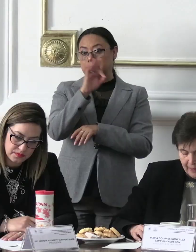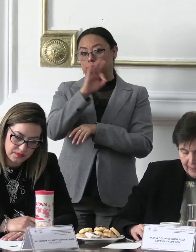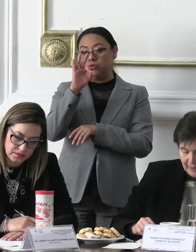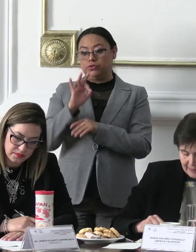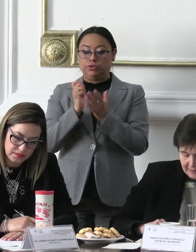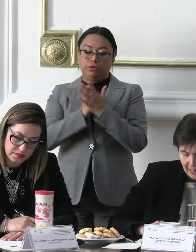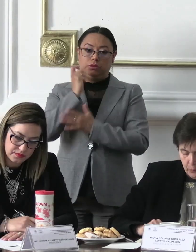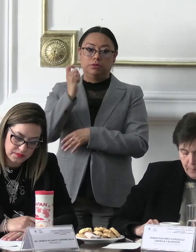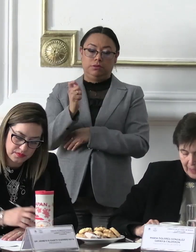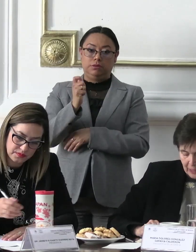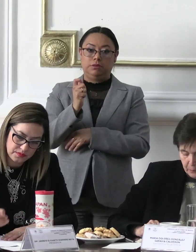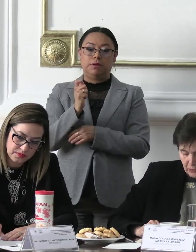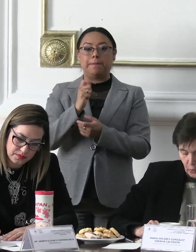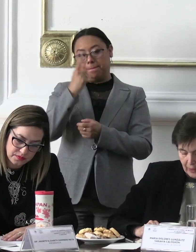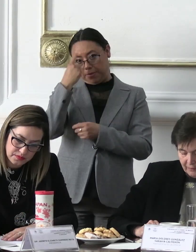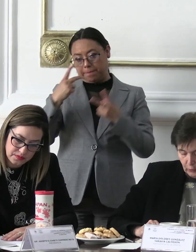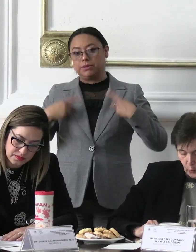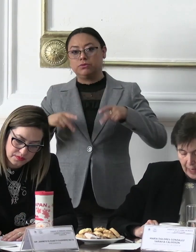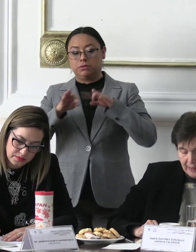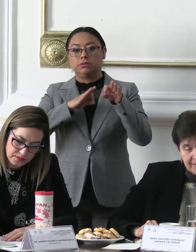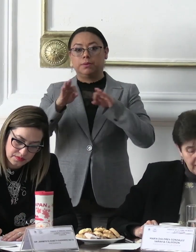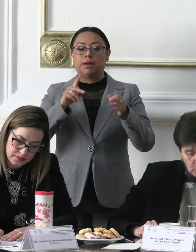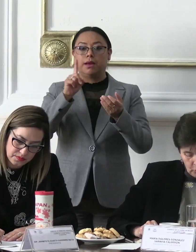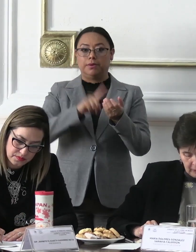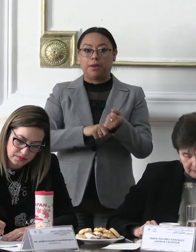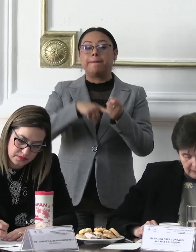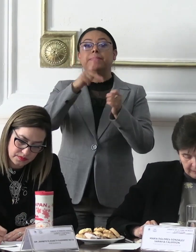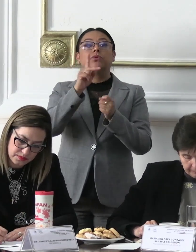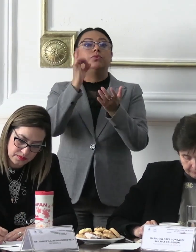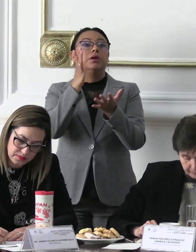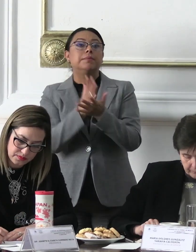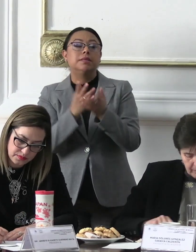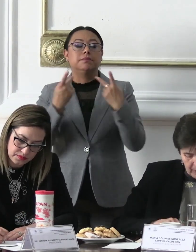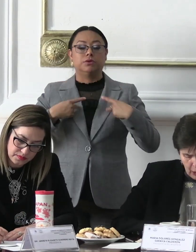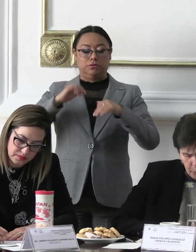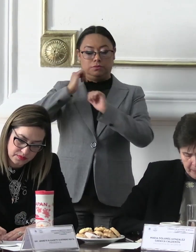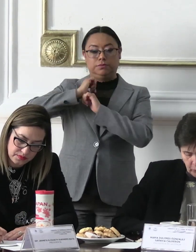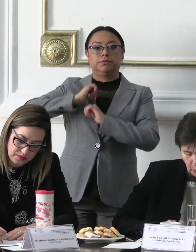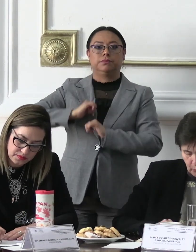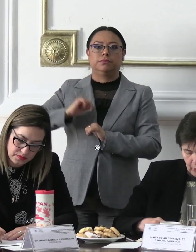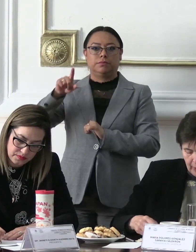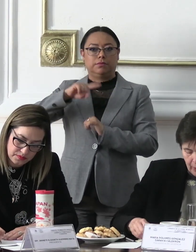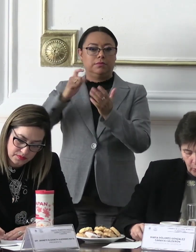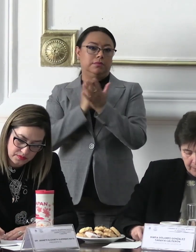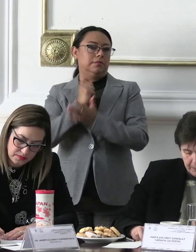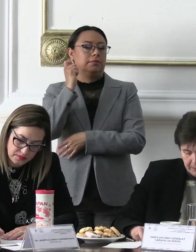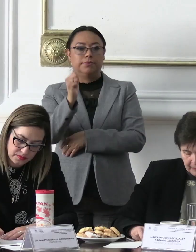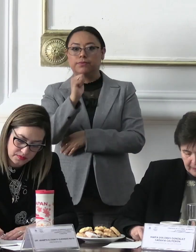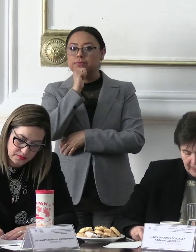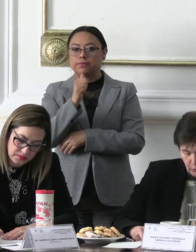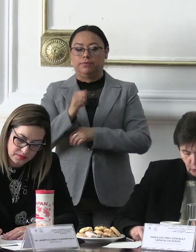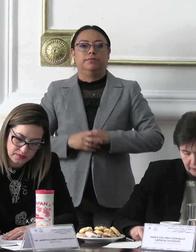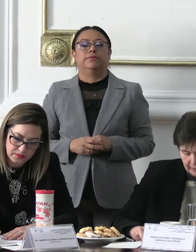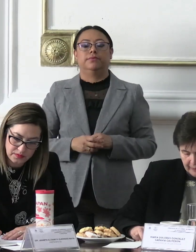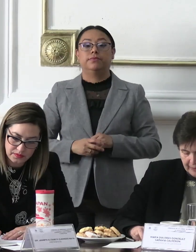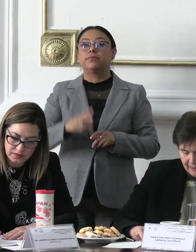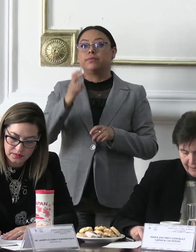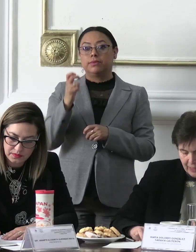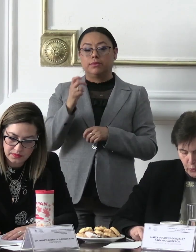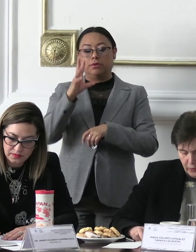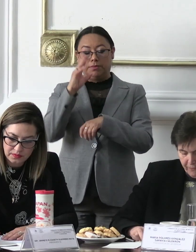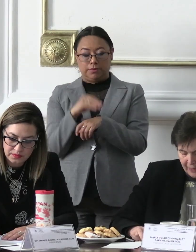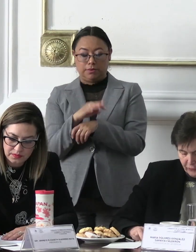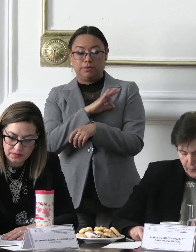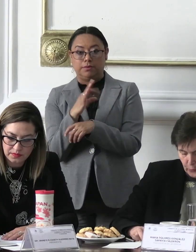salarial, salvo para las personas titulares que no tendrían aumento, lo que permitiría contener